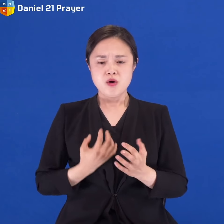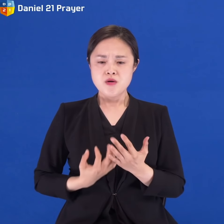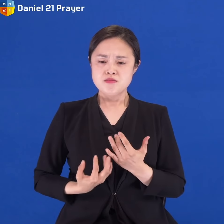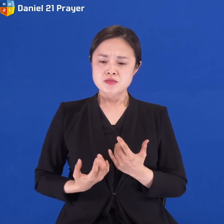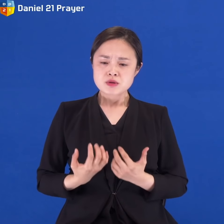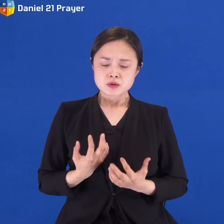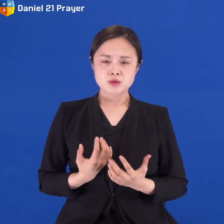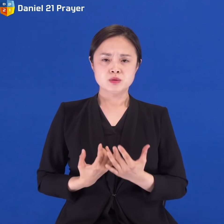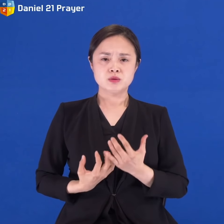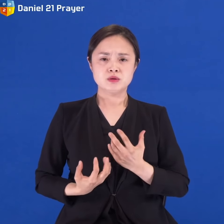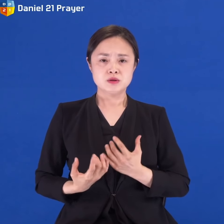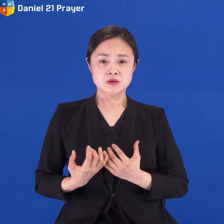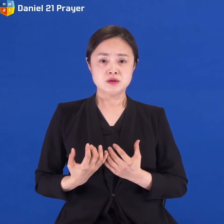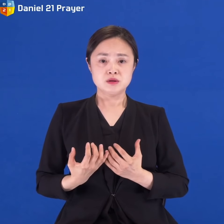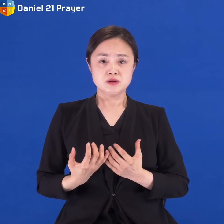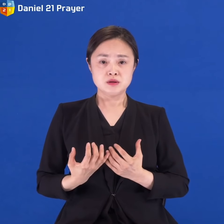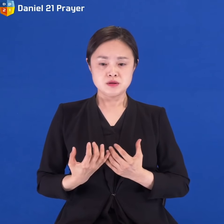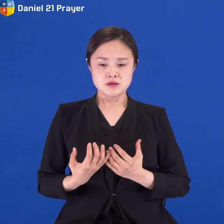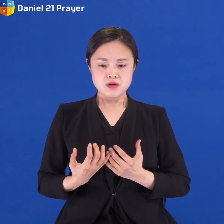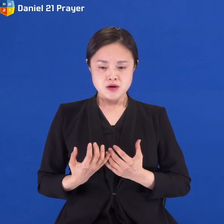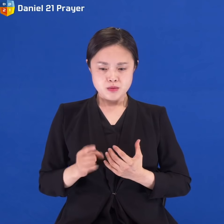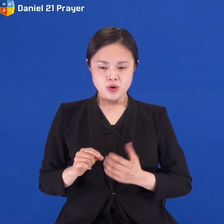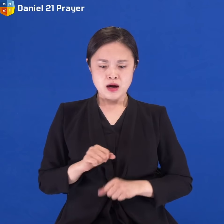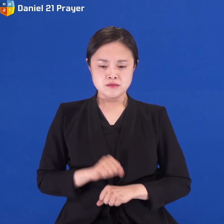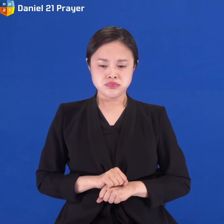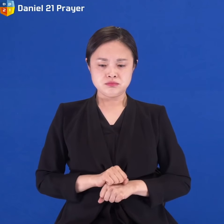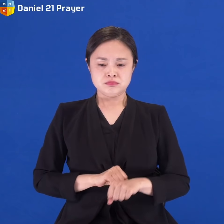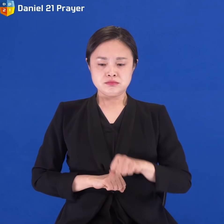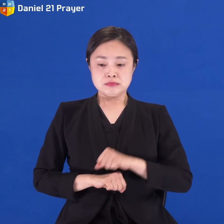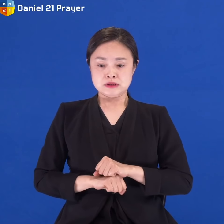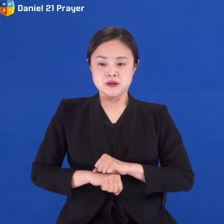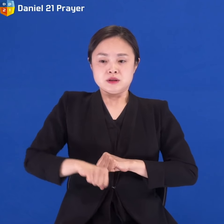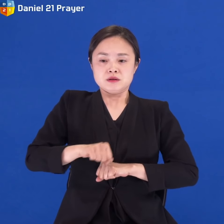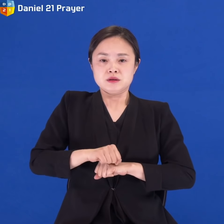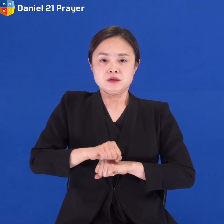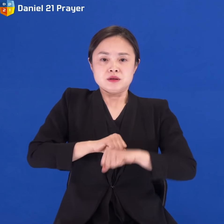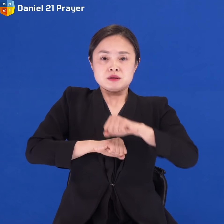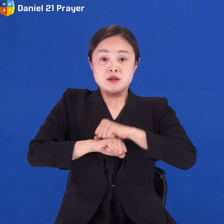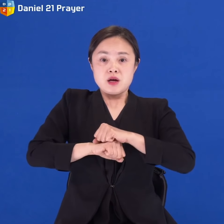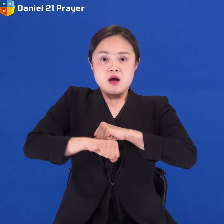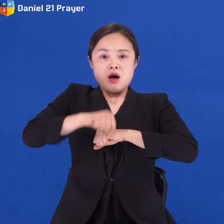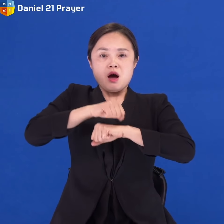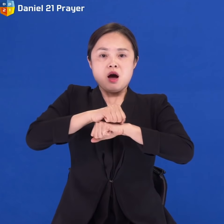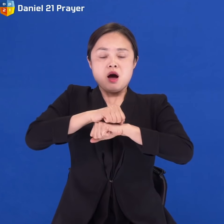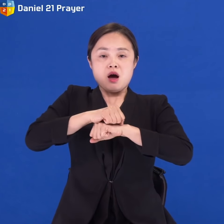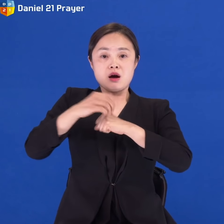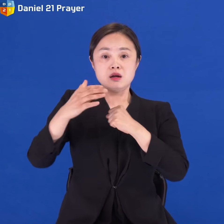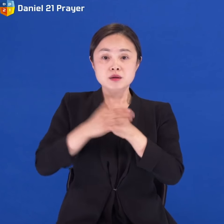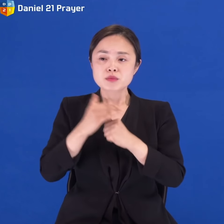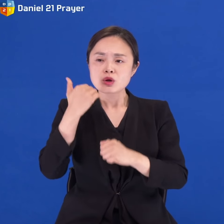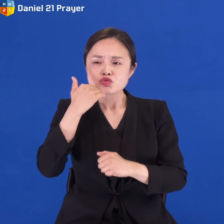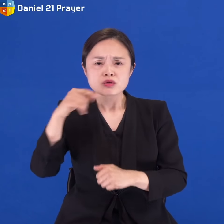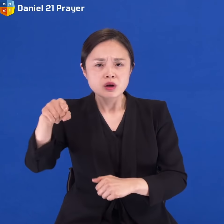누군가가 나에게 실수를 하거나 비난을 하거나 공격을 하면